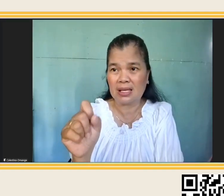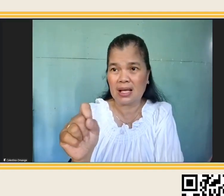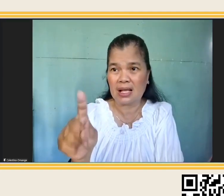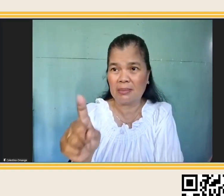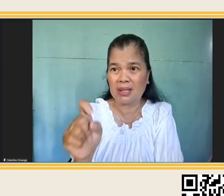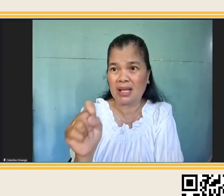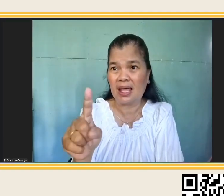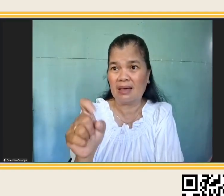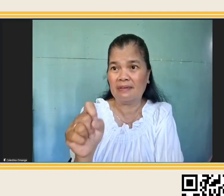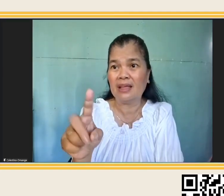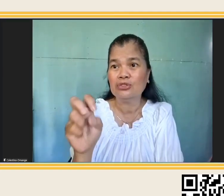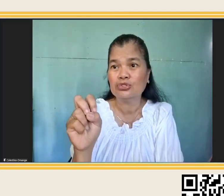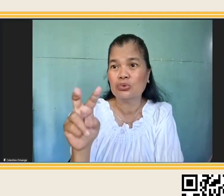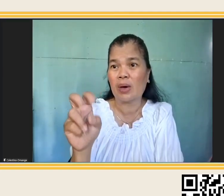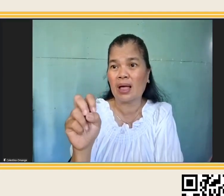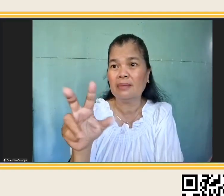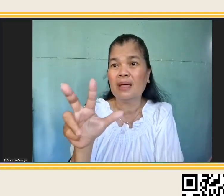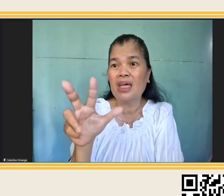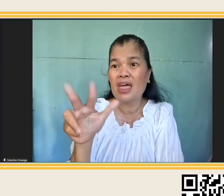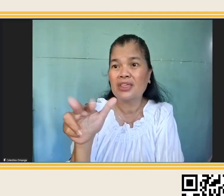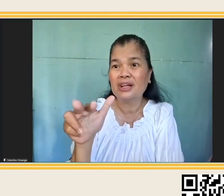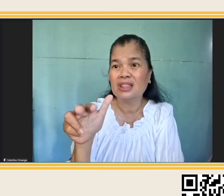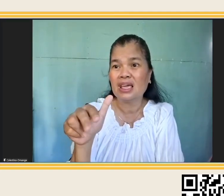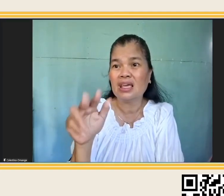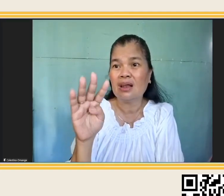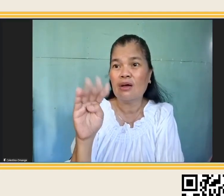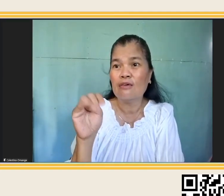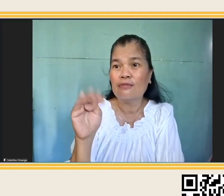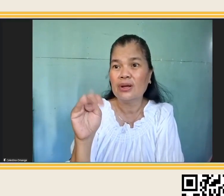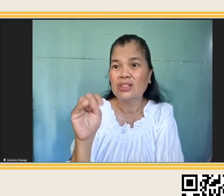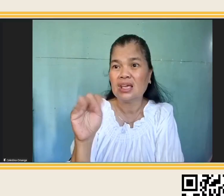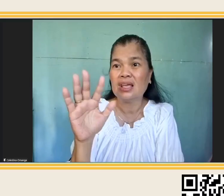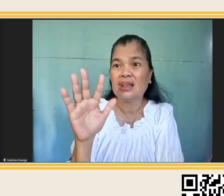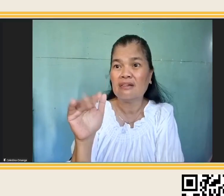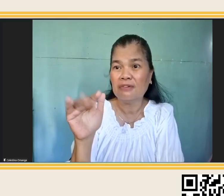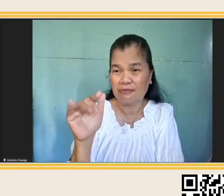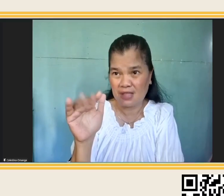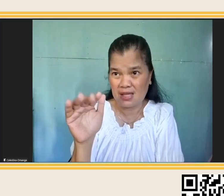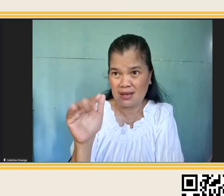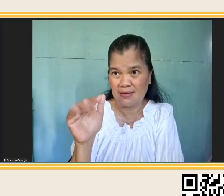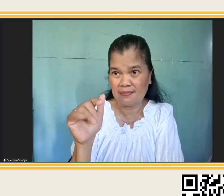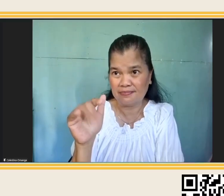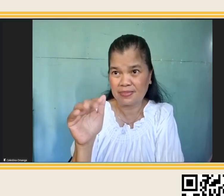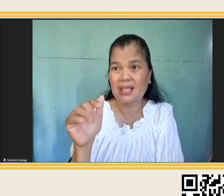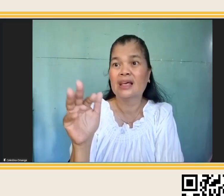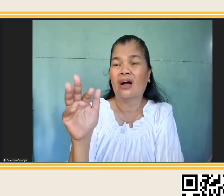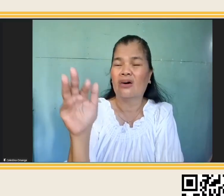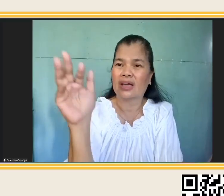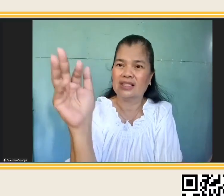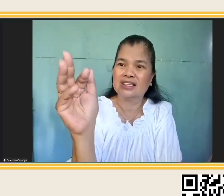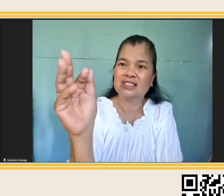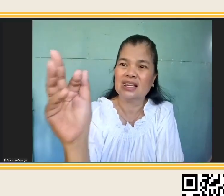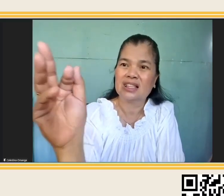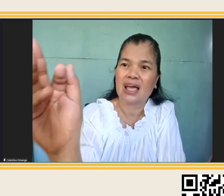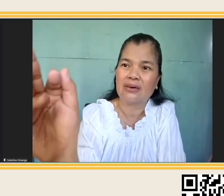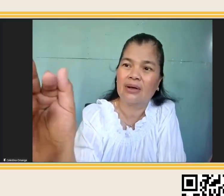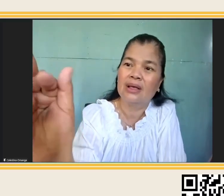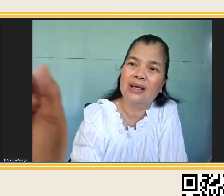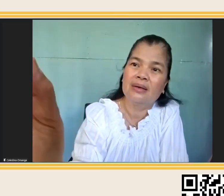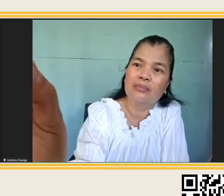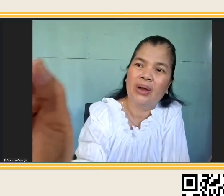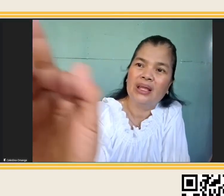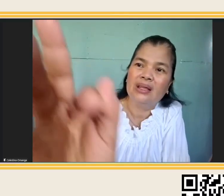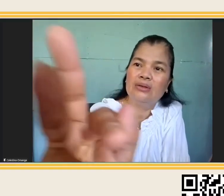yan ang ginagamit. 11, 12, 13, 14, 15. Okay, 16 na